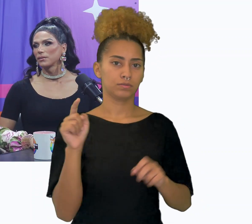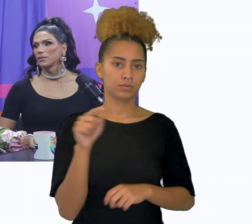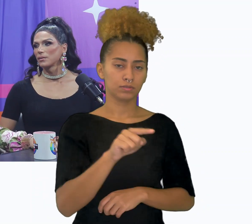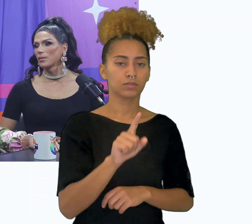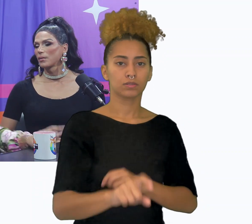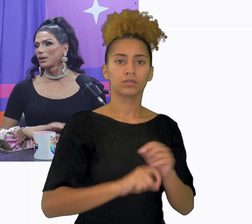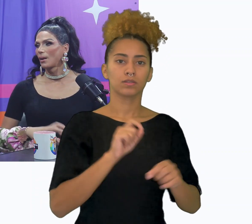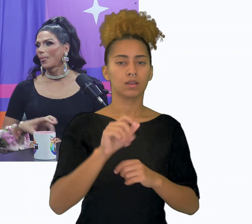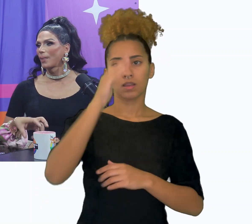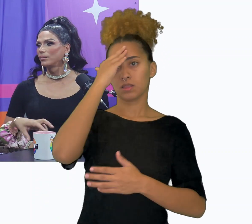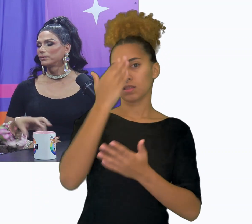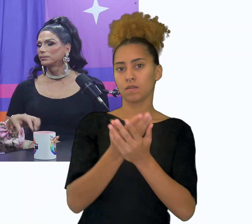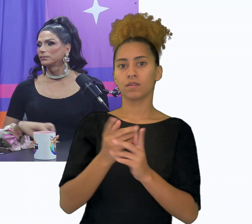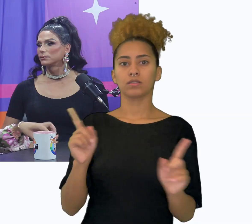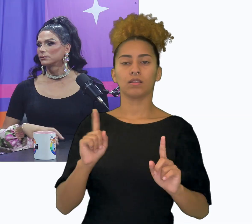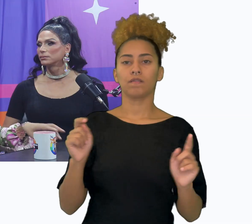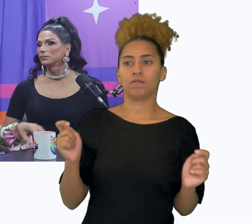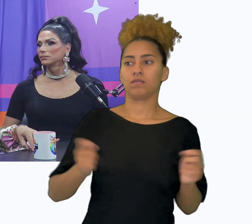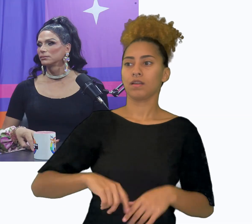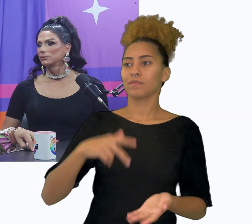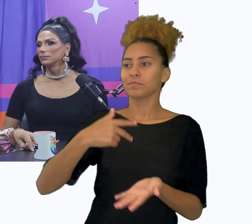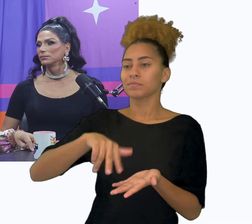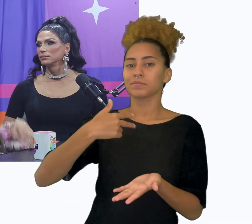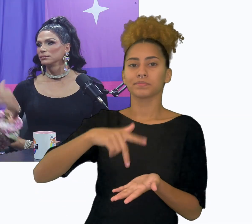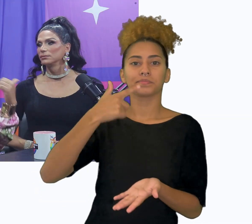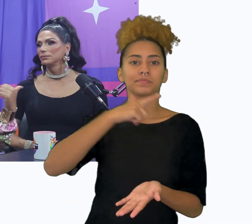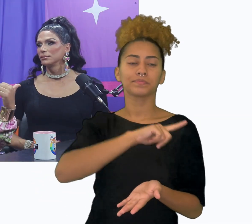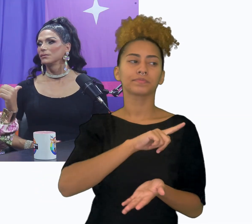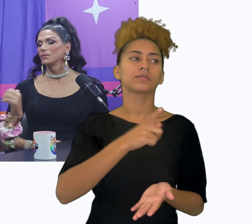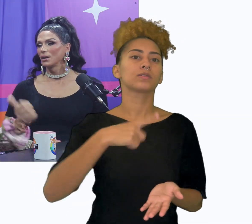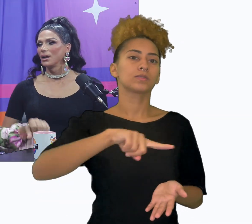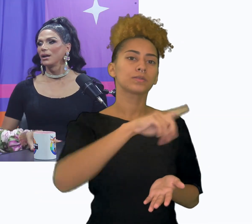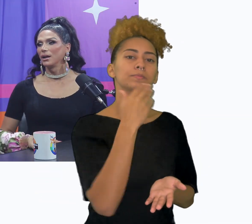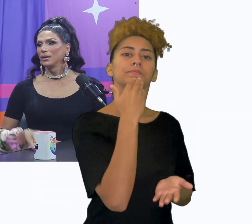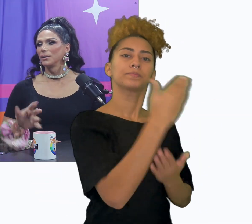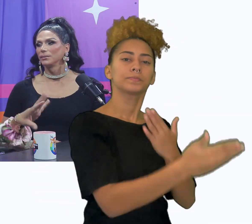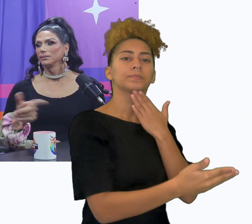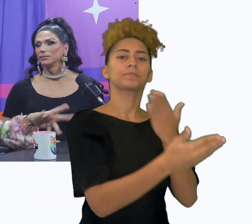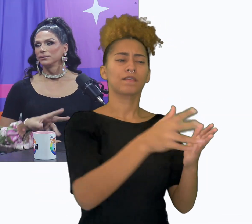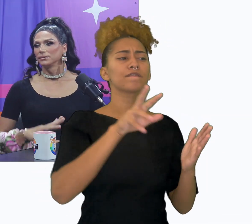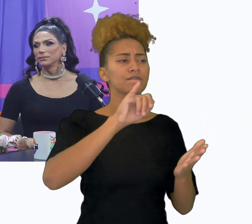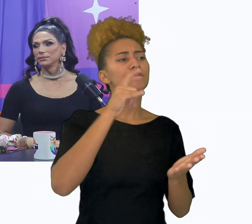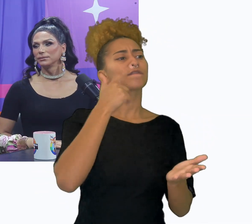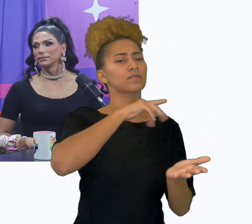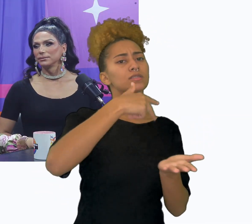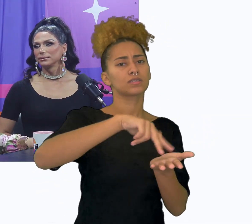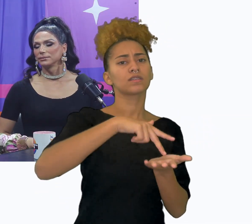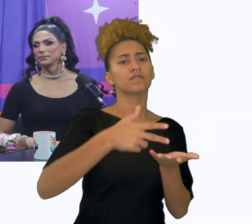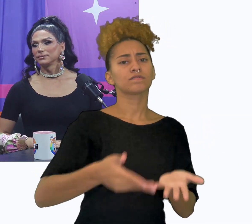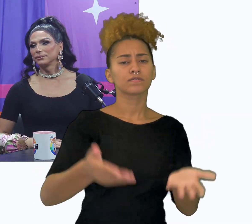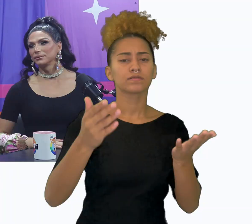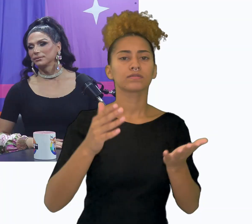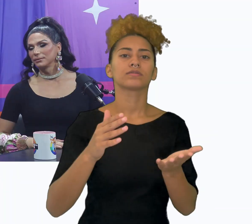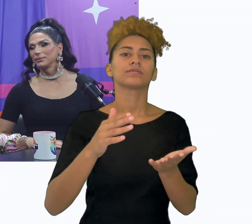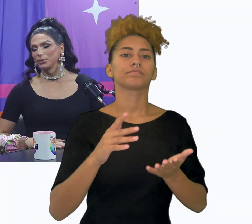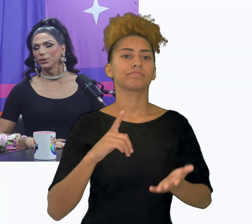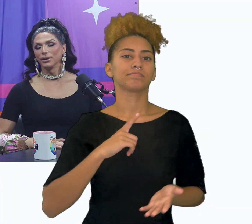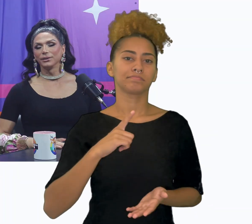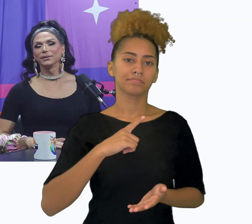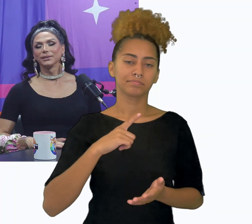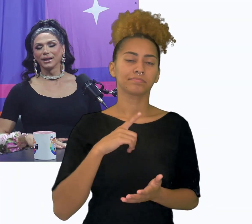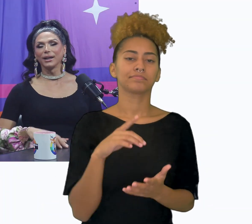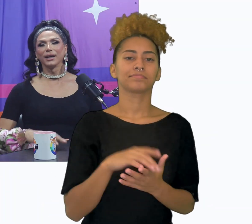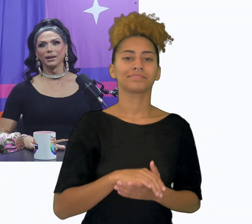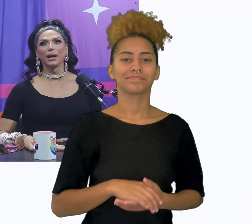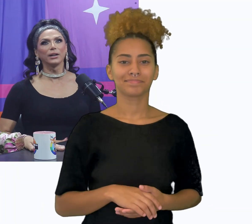ela não acreditava que ela pudesse dançar. E a gente insistiu. Você vai dançar. Sabe?